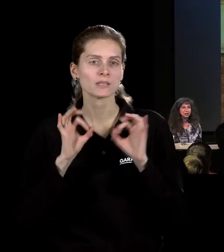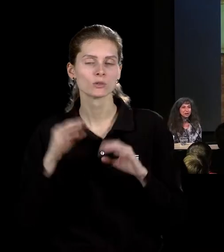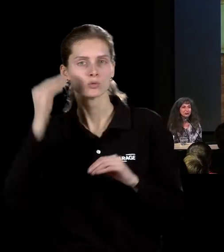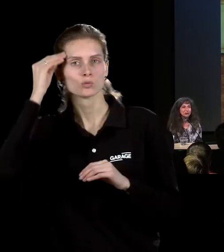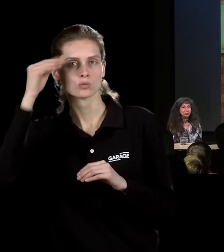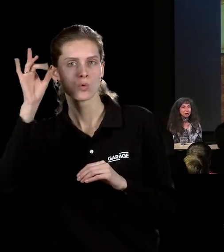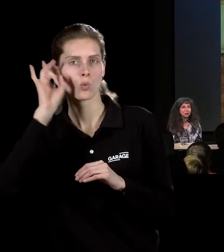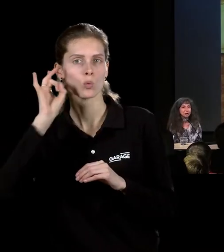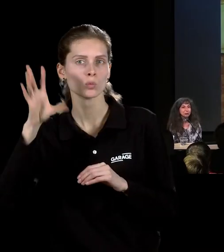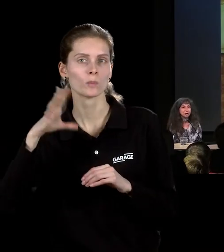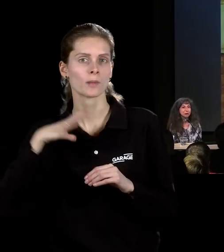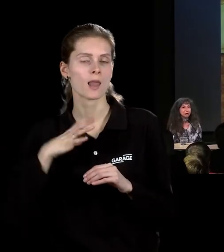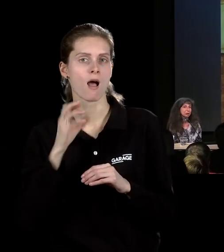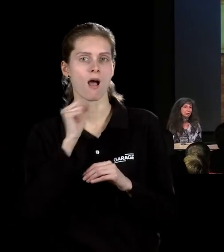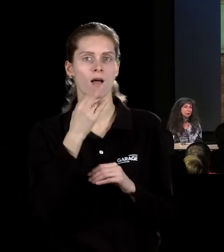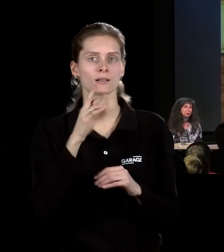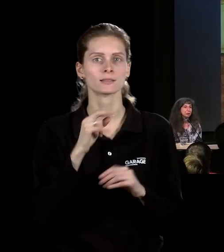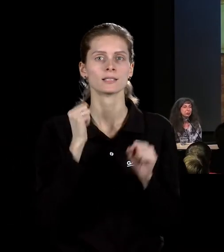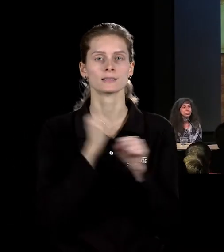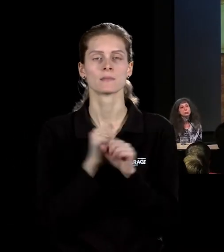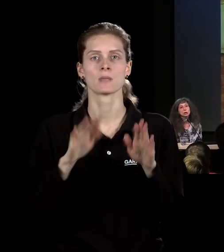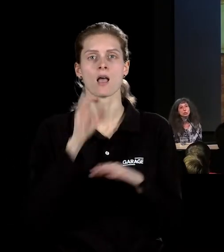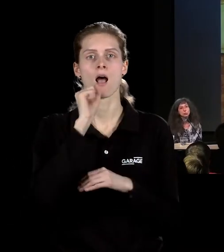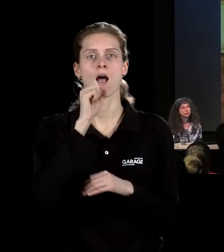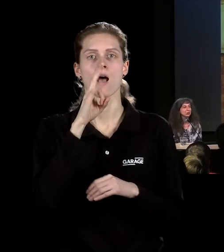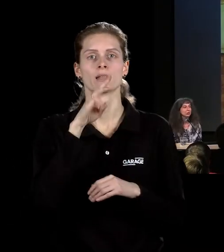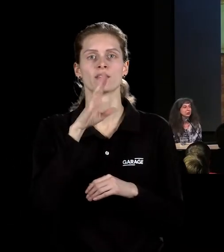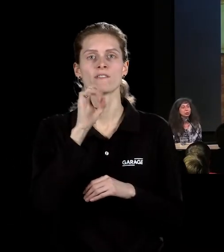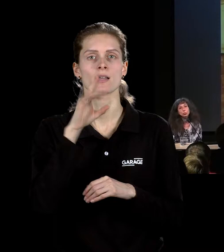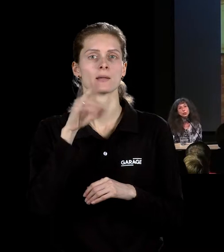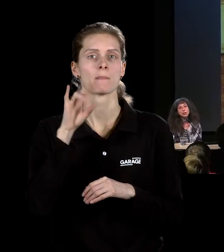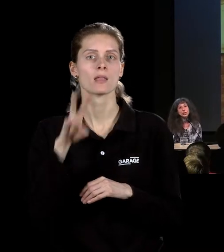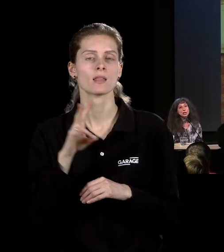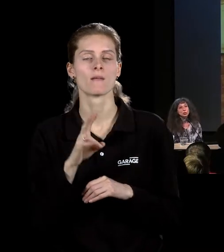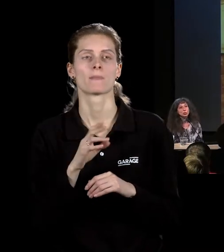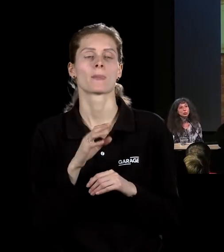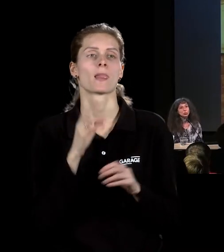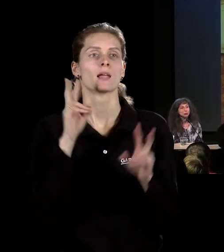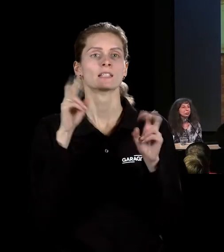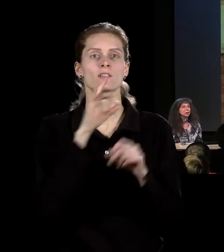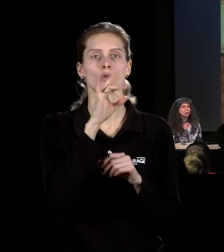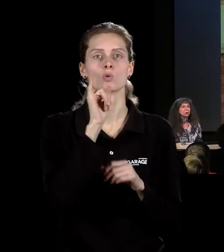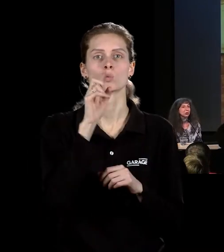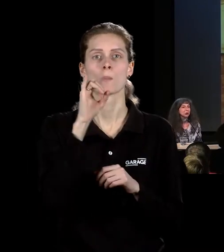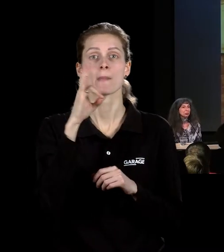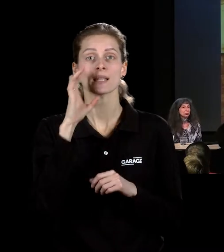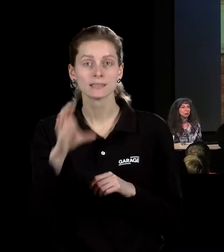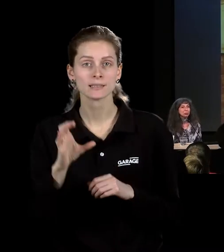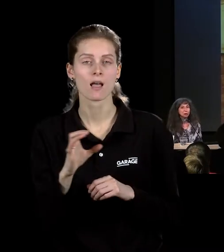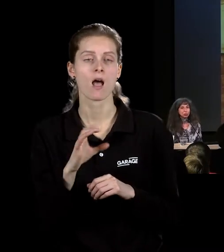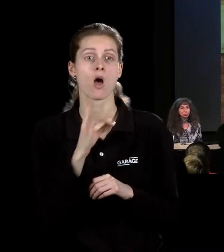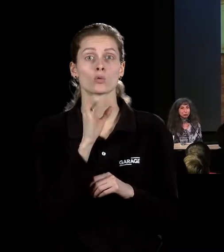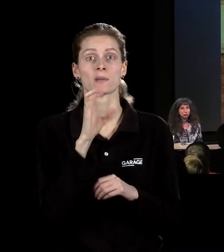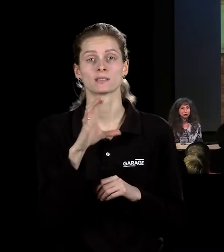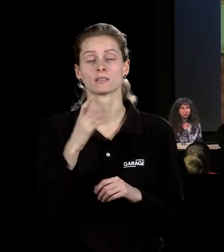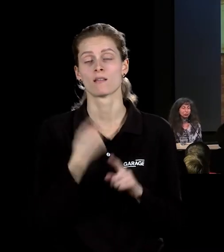культуры, взаимодействия с ним была акция, которую он делал в Антверпене, но которая называлась не мой Антверпен, а называлась Рубенс. Рубенс – европейский художник, которого он